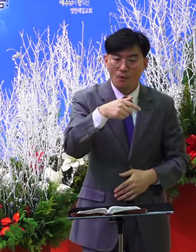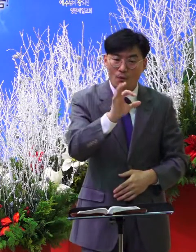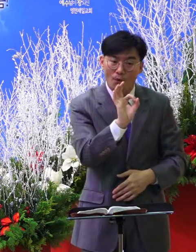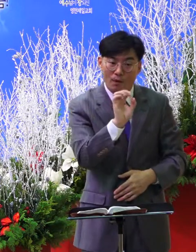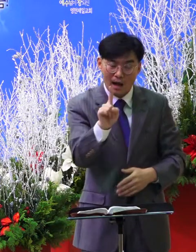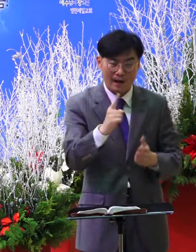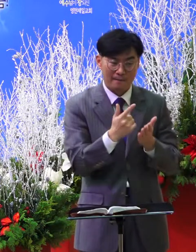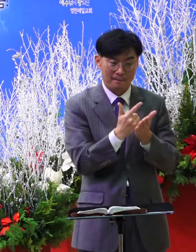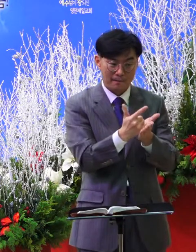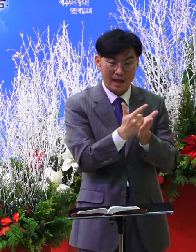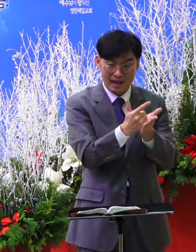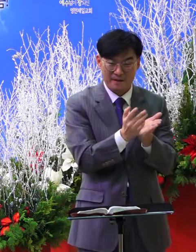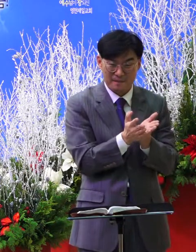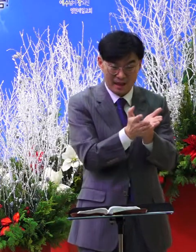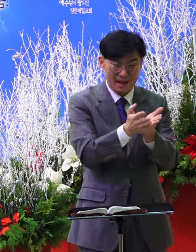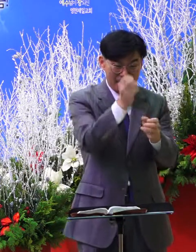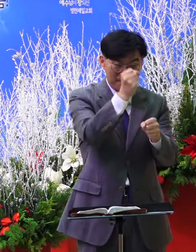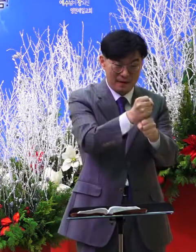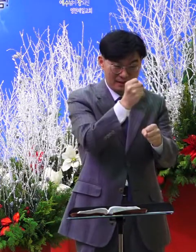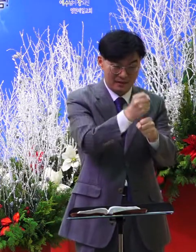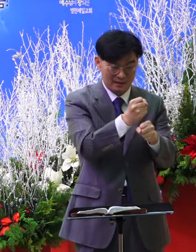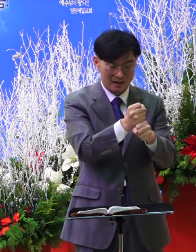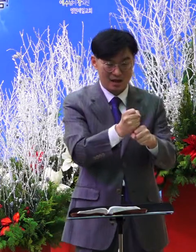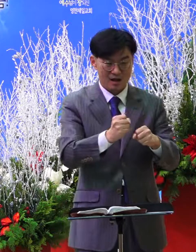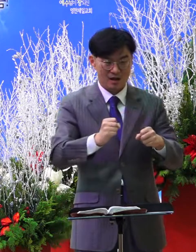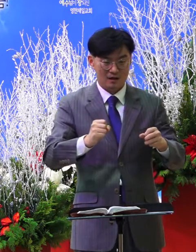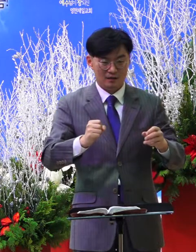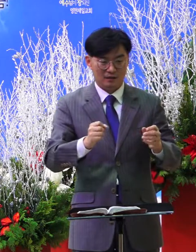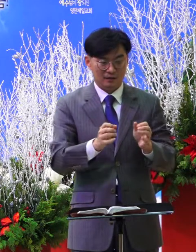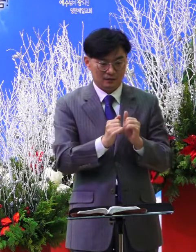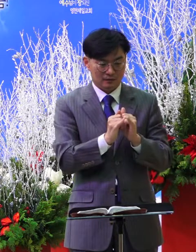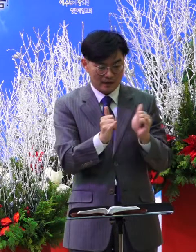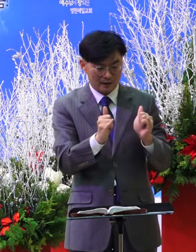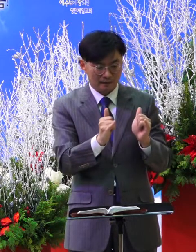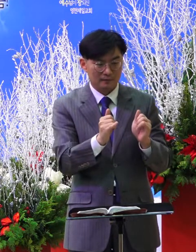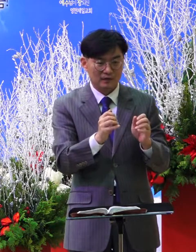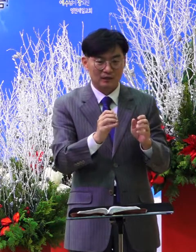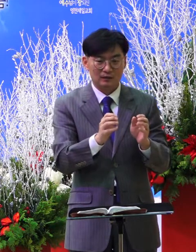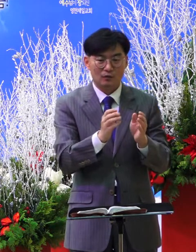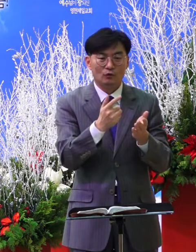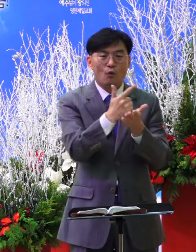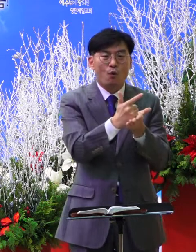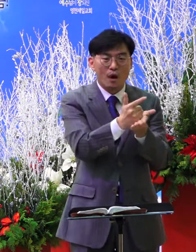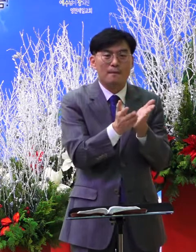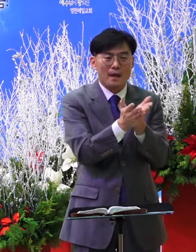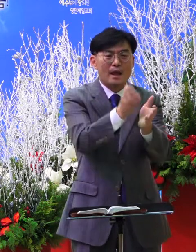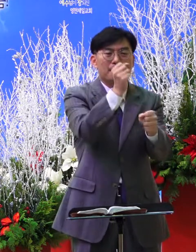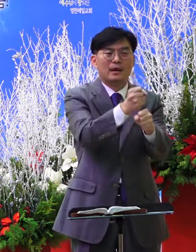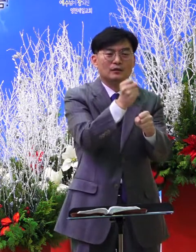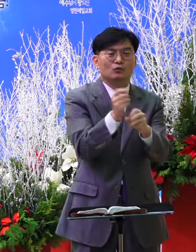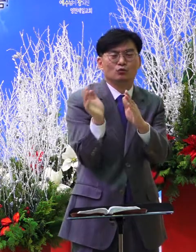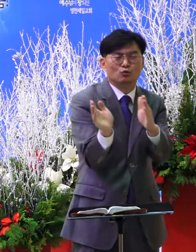방주에 들어가는 날까지 사람들은 먹고 마시고 장가 들고 시집